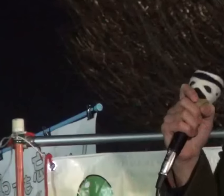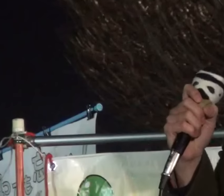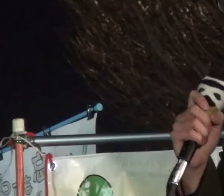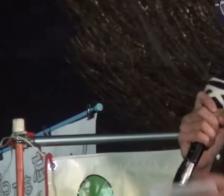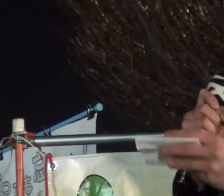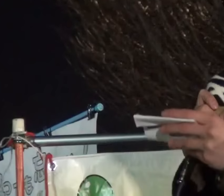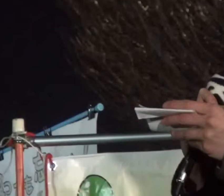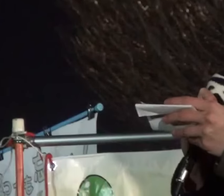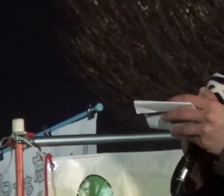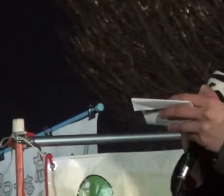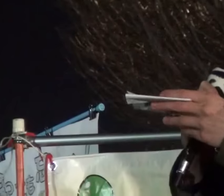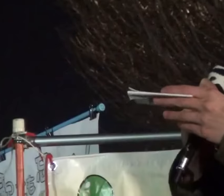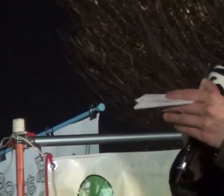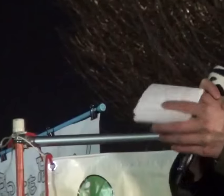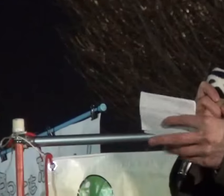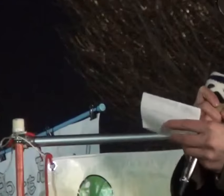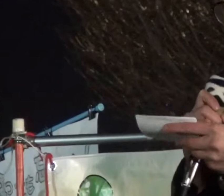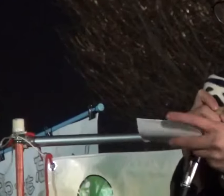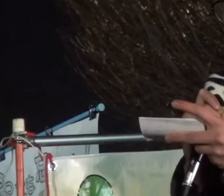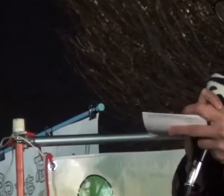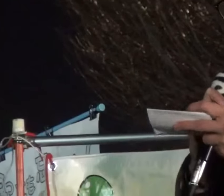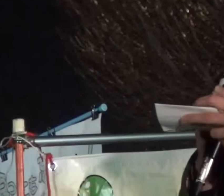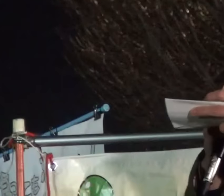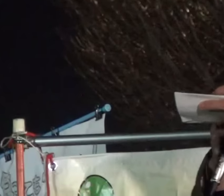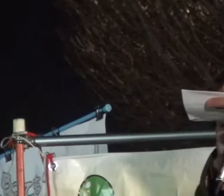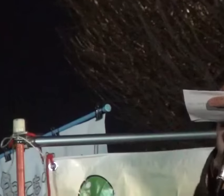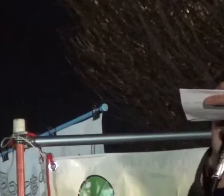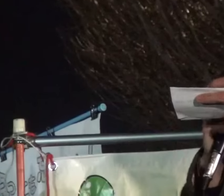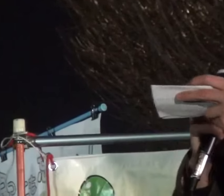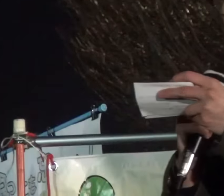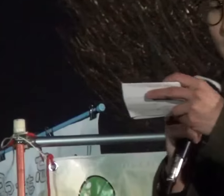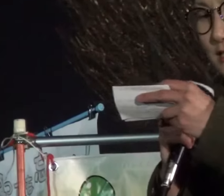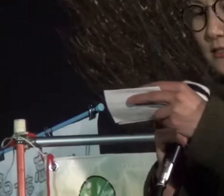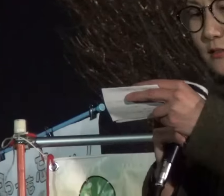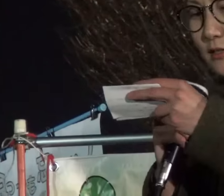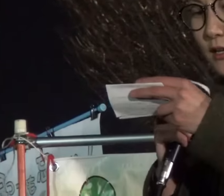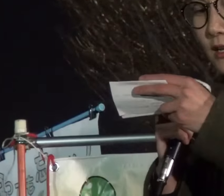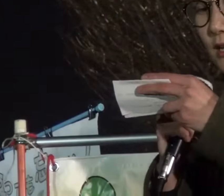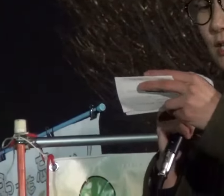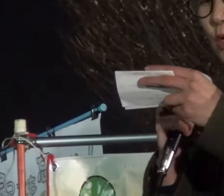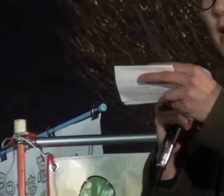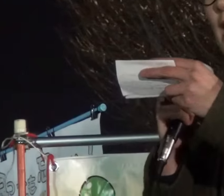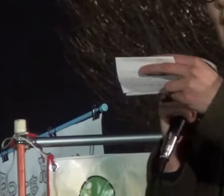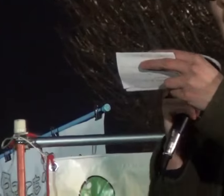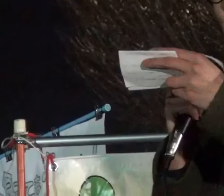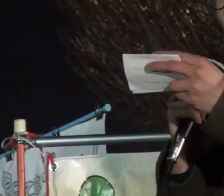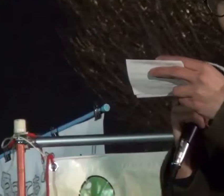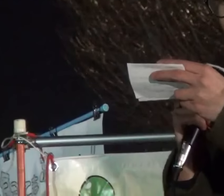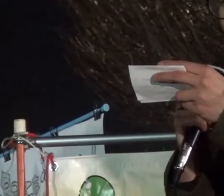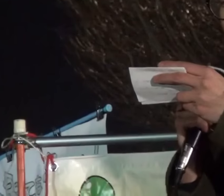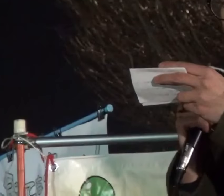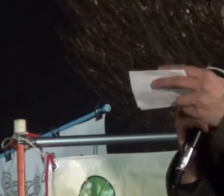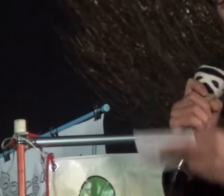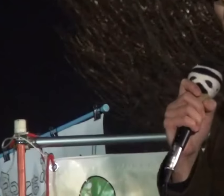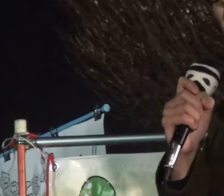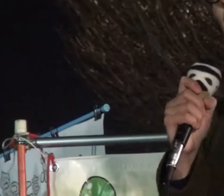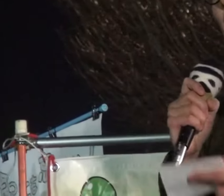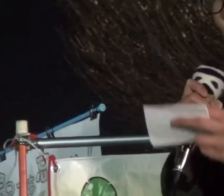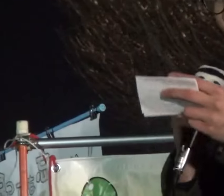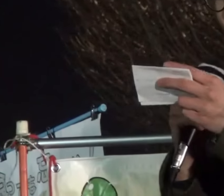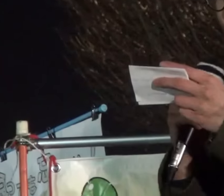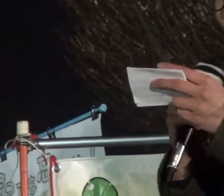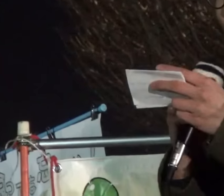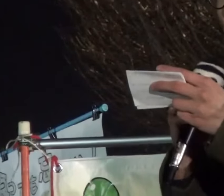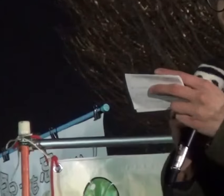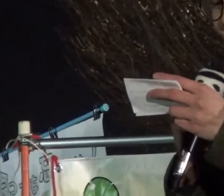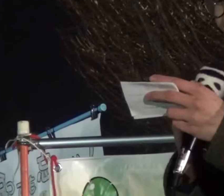葉を紹介させていただきたいと思います。ある方です。4年半が経ち、帰ってい